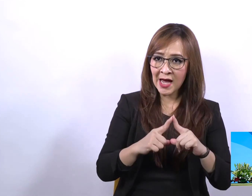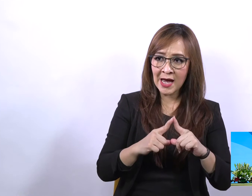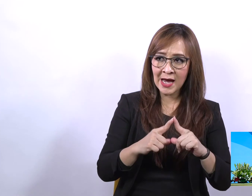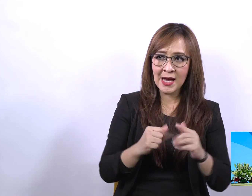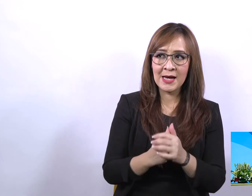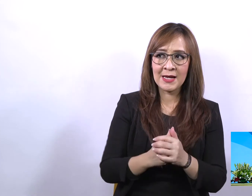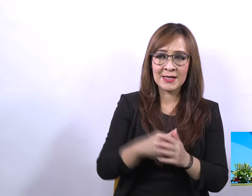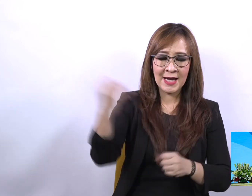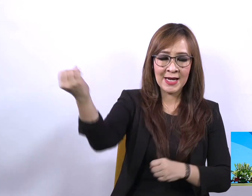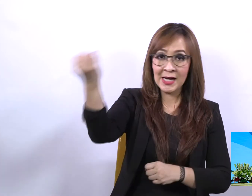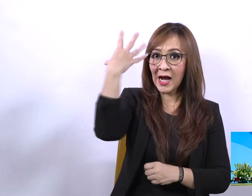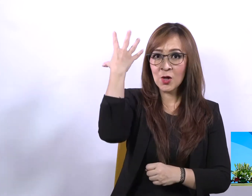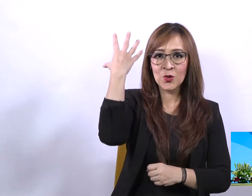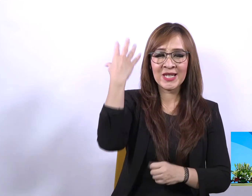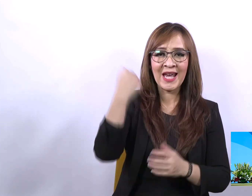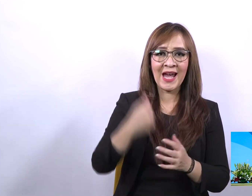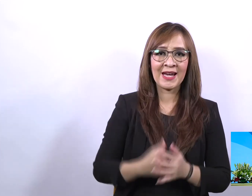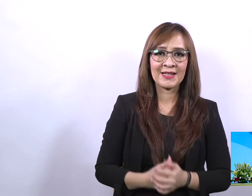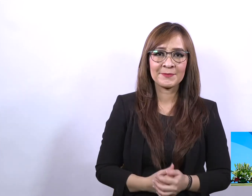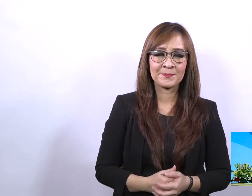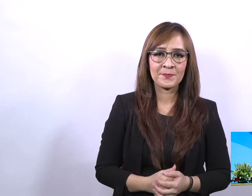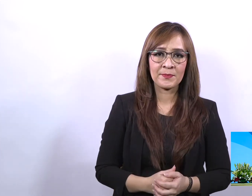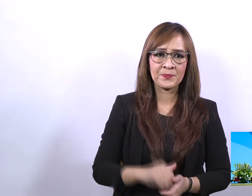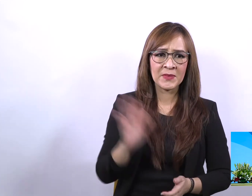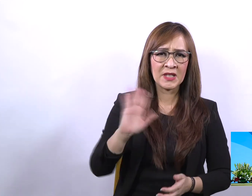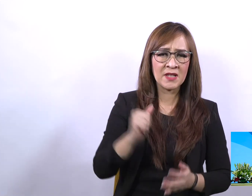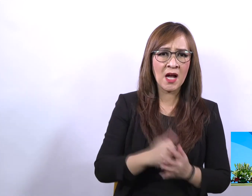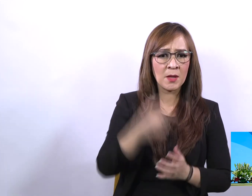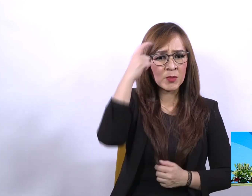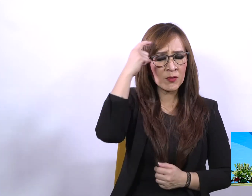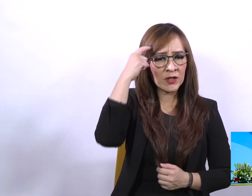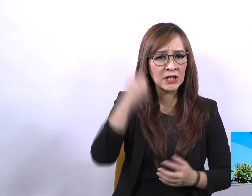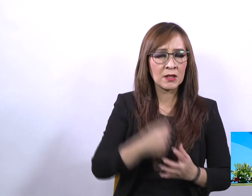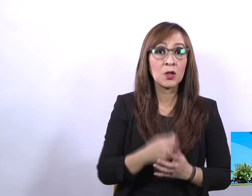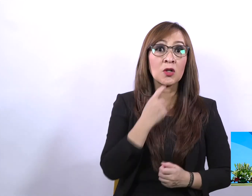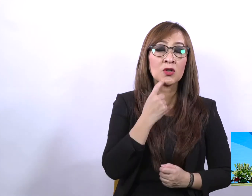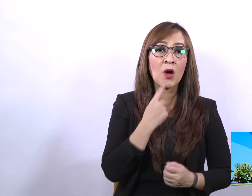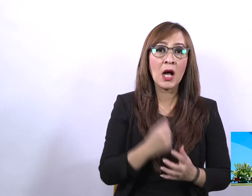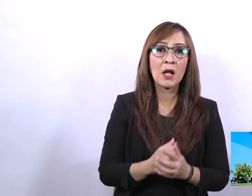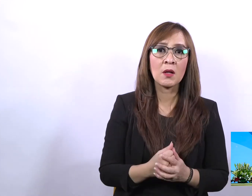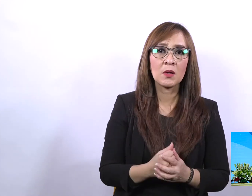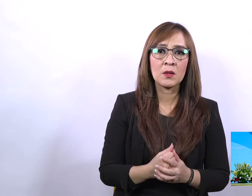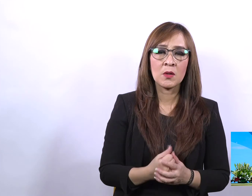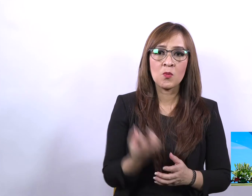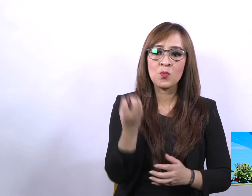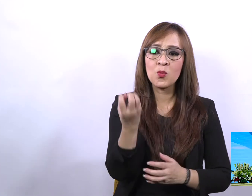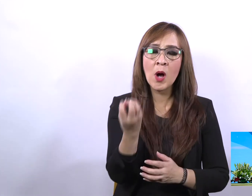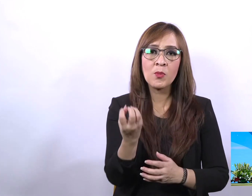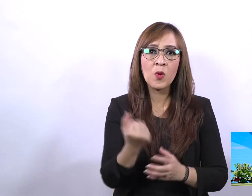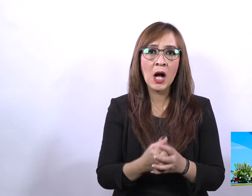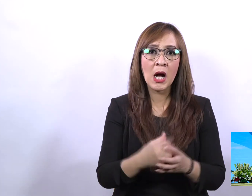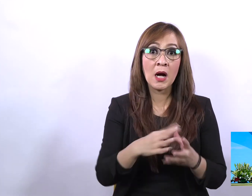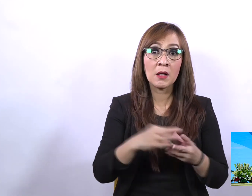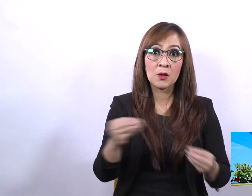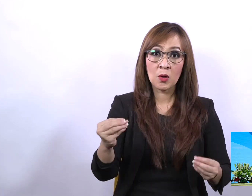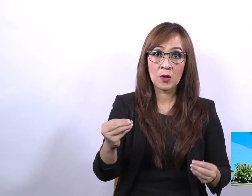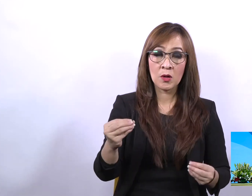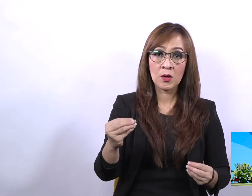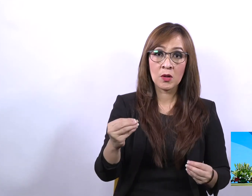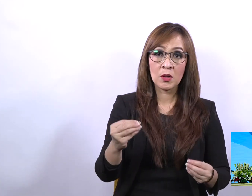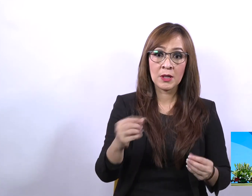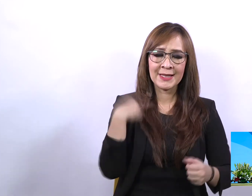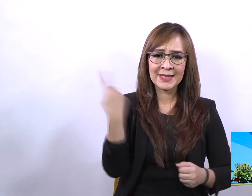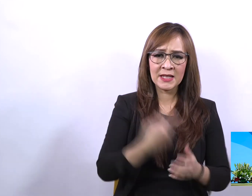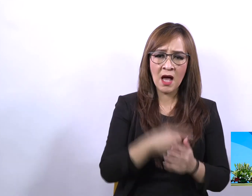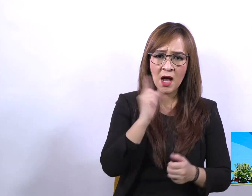kita Hai jangan kita menekankan buah-buah roh tapi tidak hidup dan karunia-nya Hai sebaliknya kita